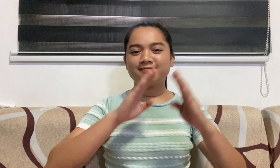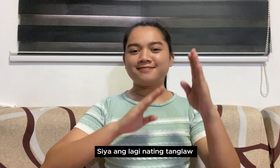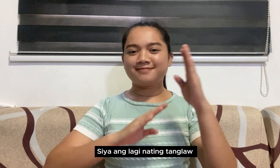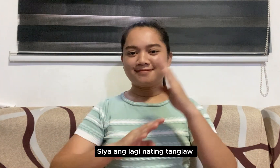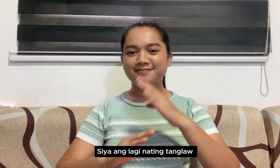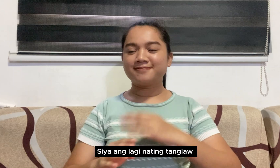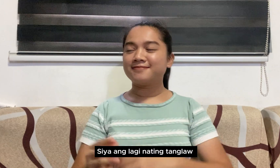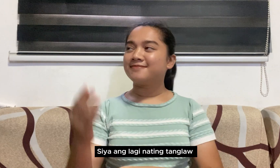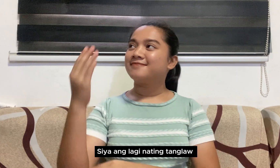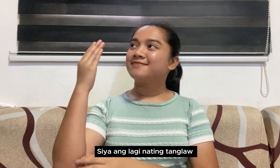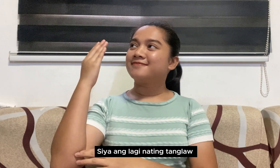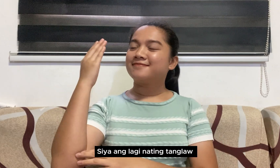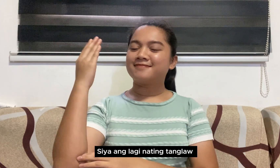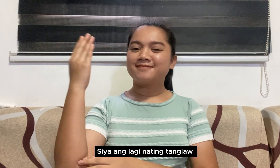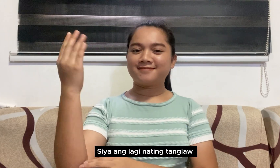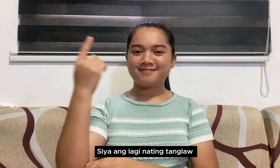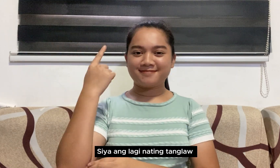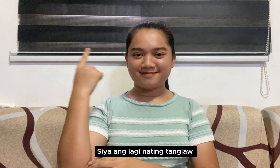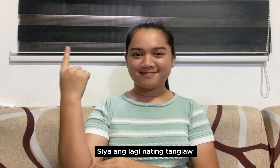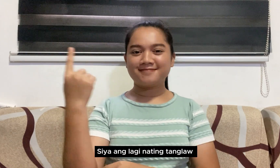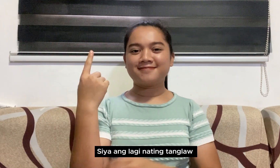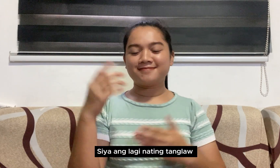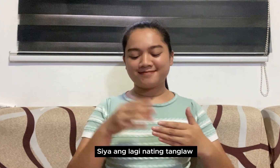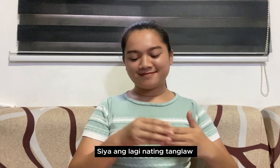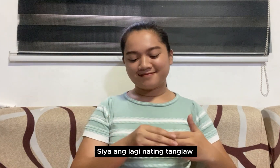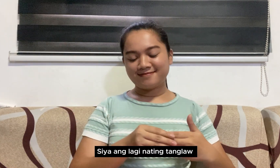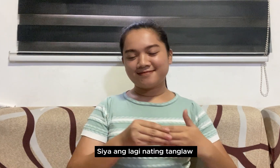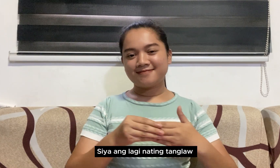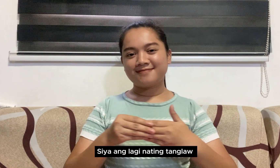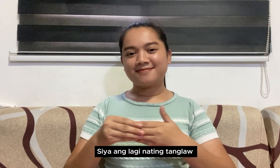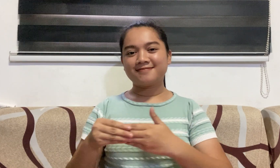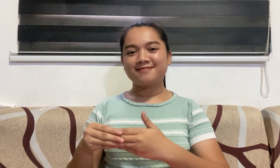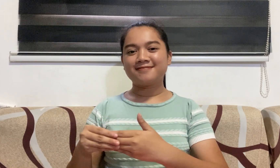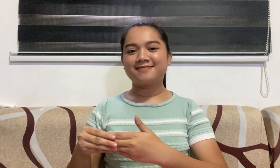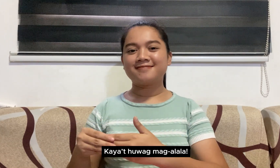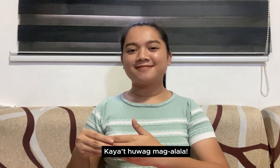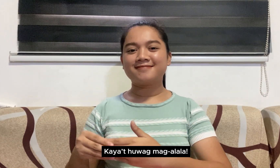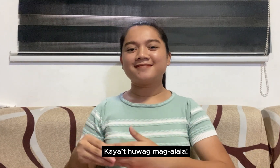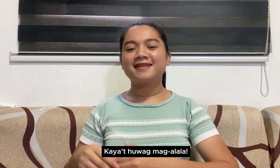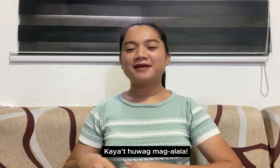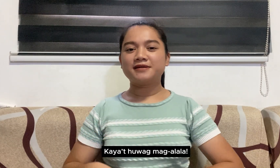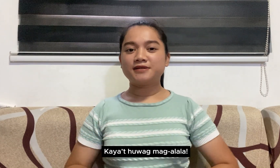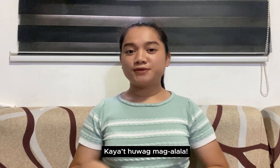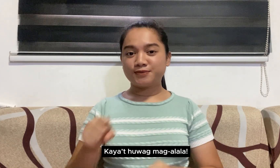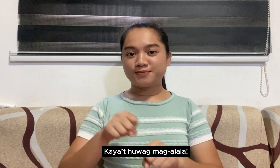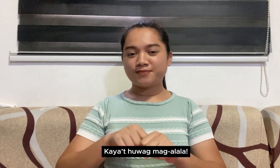Siya ang lagi nating tanglaw, kaya't huwag